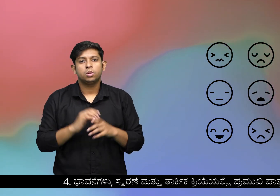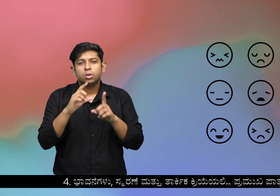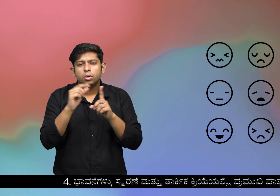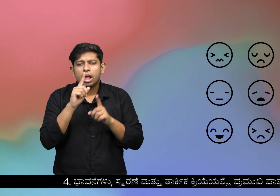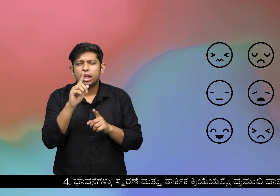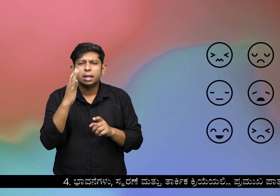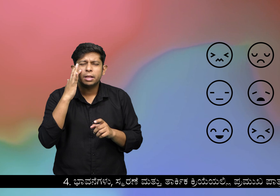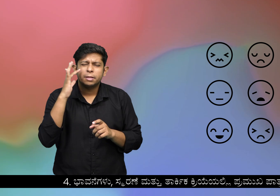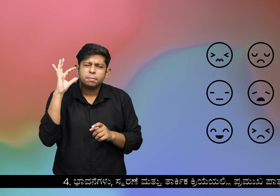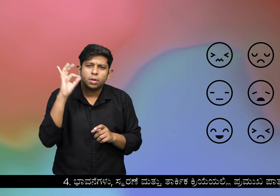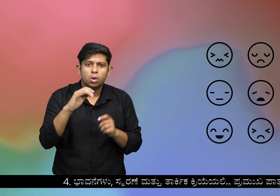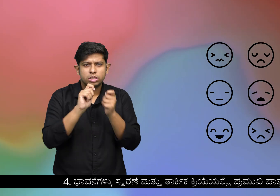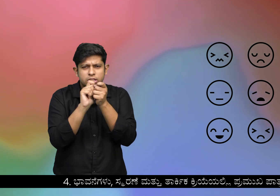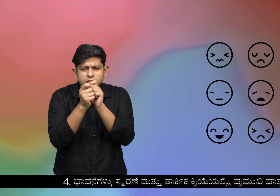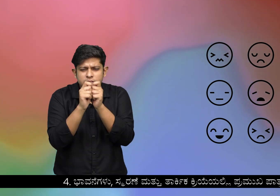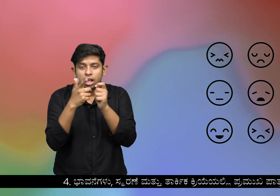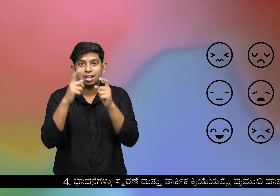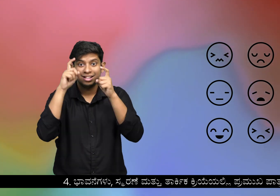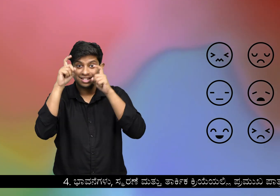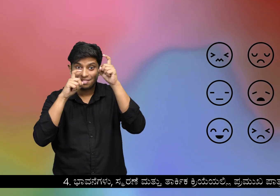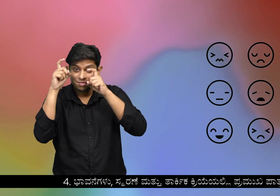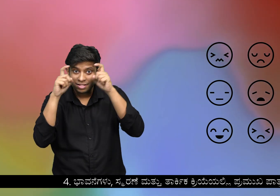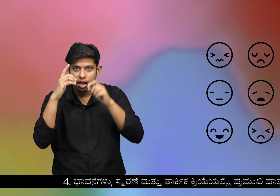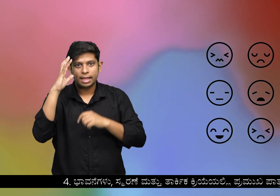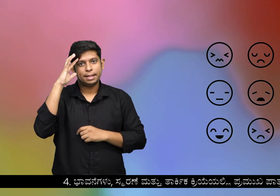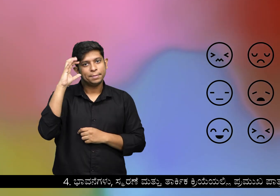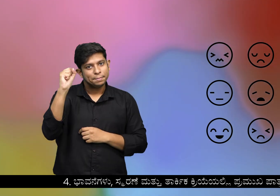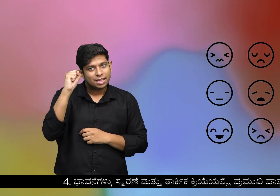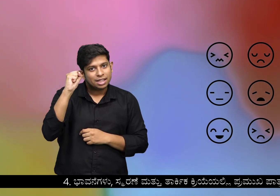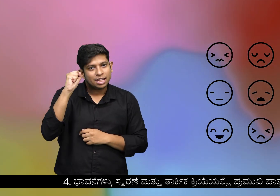ಭಾವನೆಗಳು, ಸ್ಮರಣೆ ಮತ್ತು ತಾರ್ಕಿಕ ಕ್ರಿಯೆಗಳಲ್ಲಿ ಪ್ರಮುಖ ಪಾತ್ರ ವಹಿಸುತ್ತದೆ.